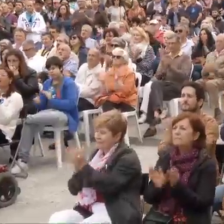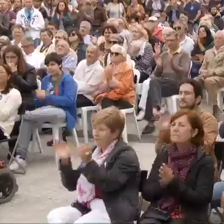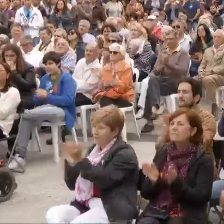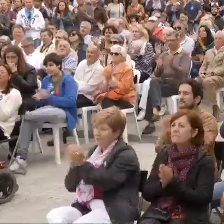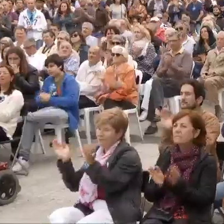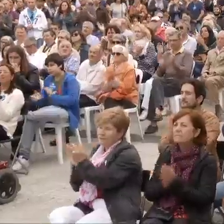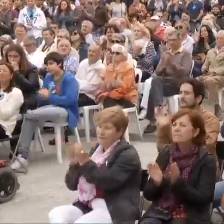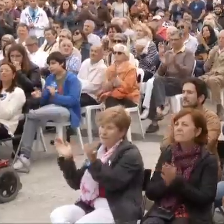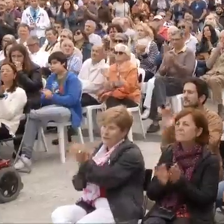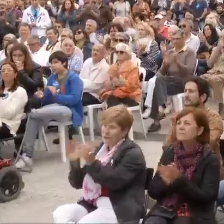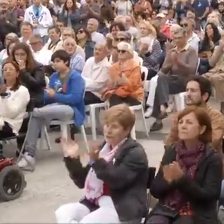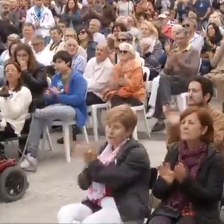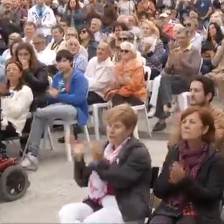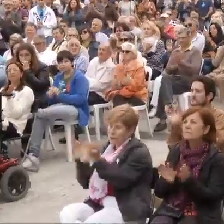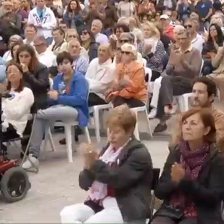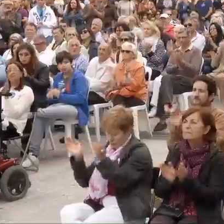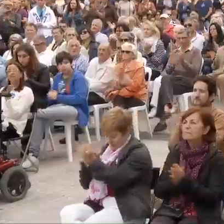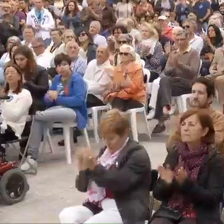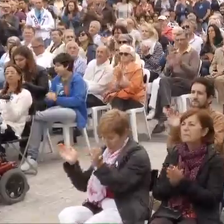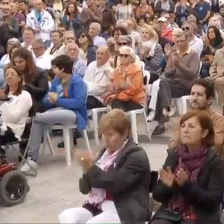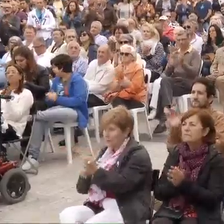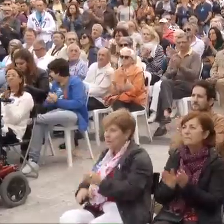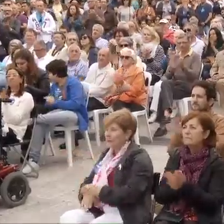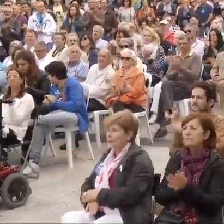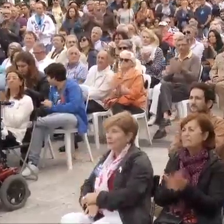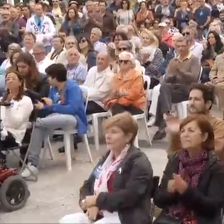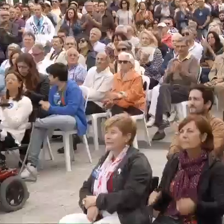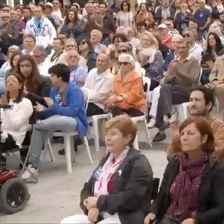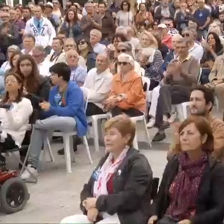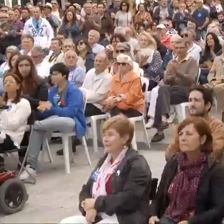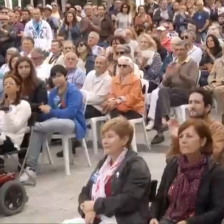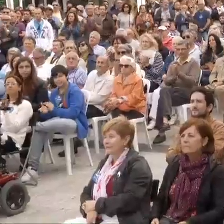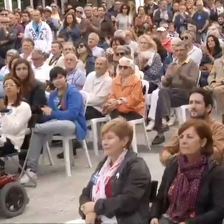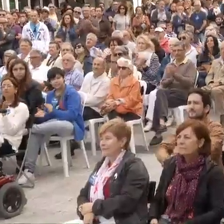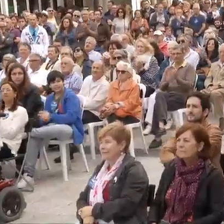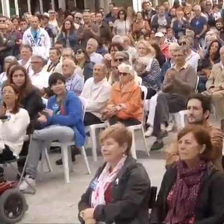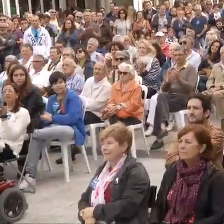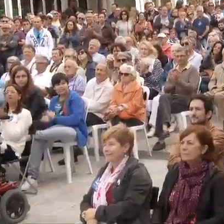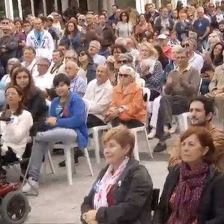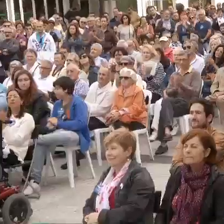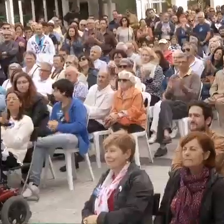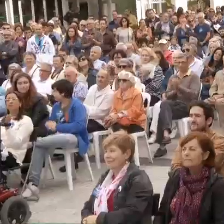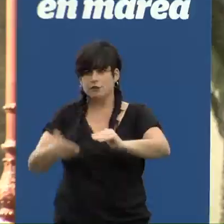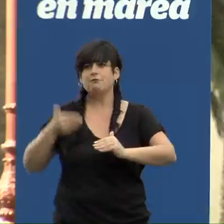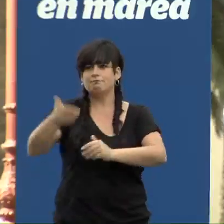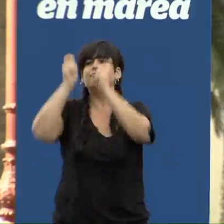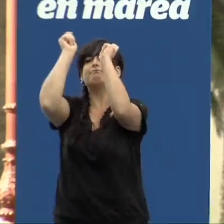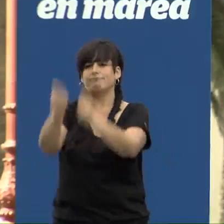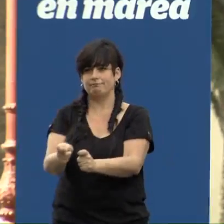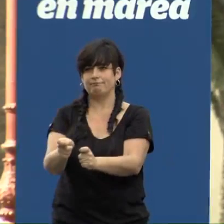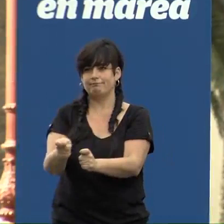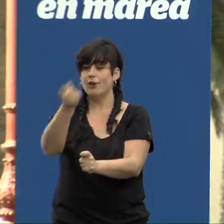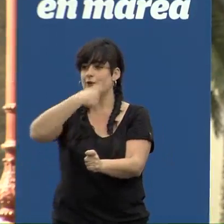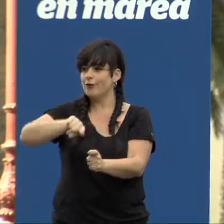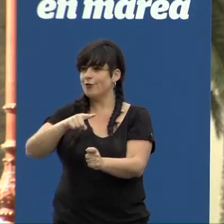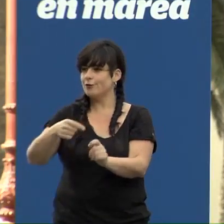a proba de que podemos derrotalos si temos un proxecto común. Luís Villares será o seguinte. Tuvemos a demostración